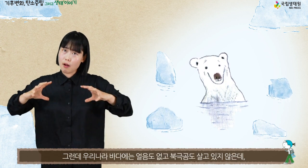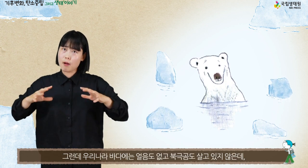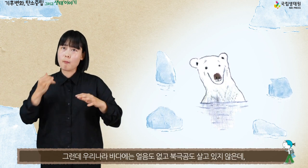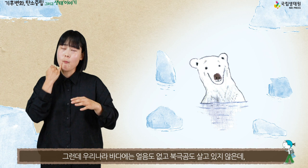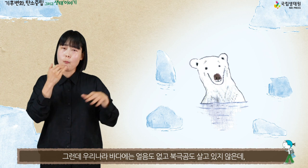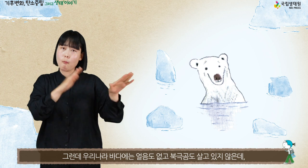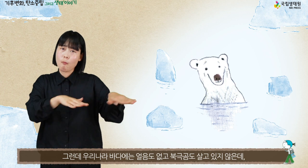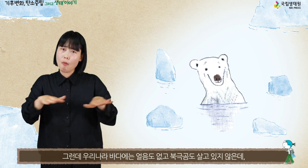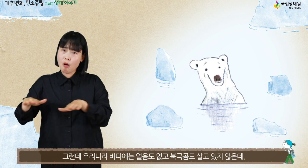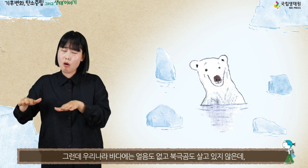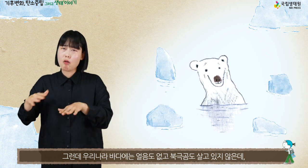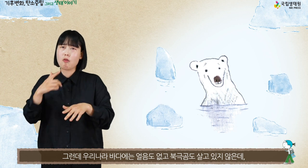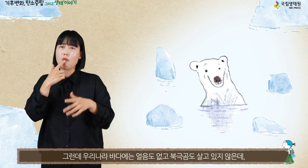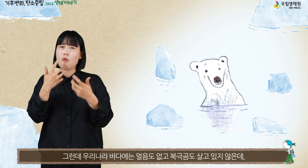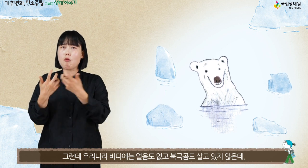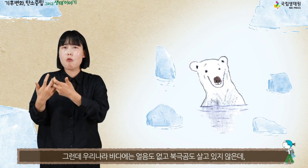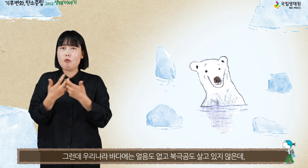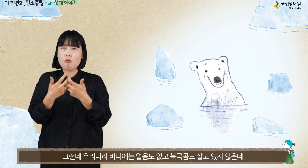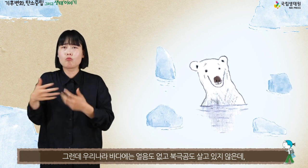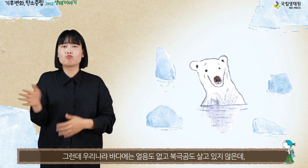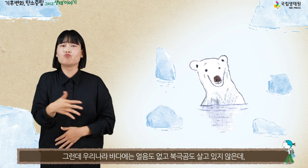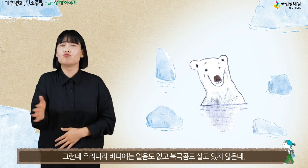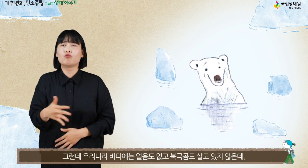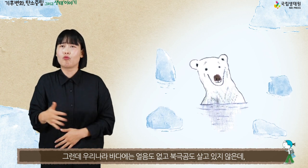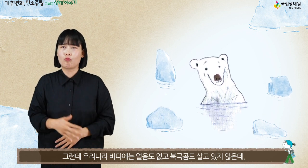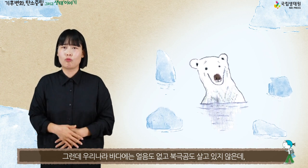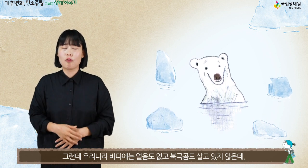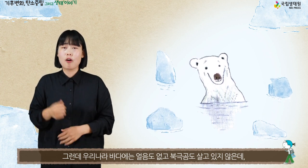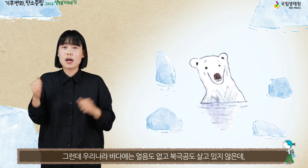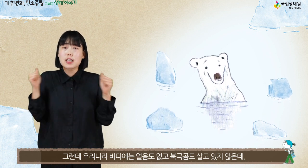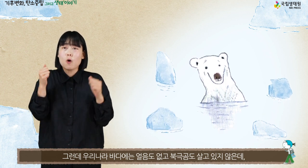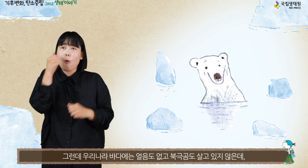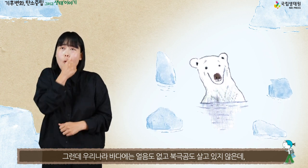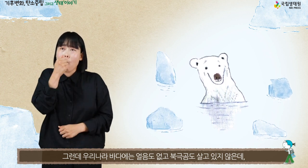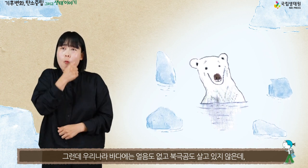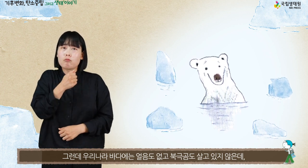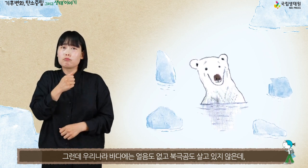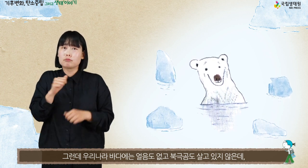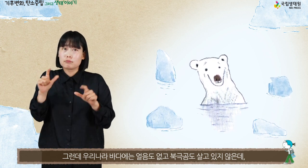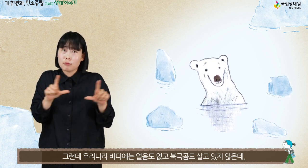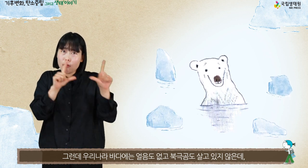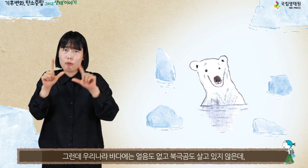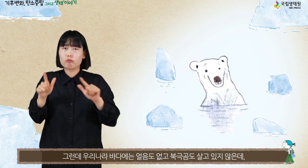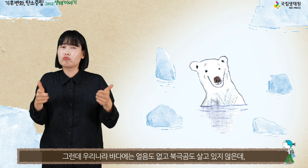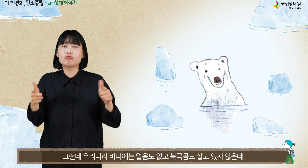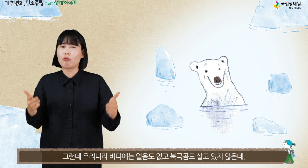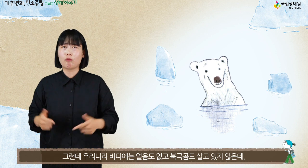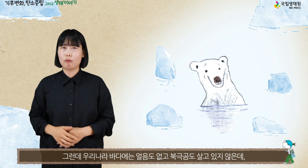그런데 우리나라 바다에는 얼음도 없고 북극곰도 살고 있지 않은데